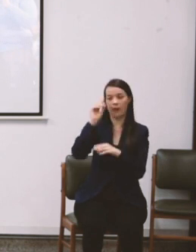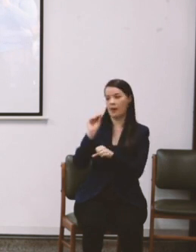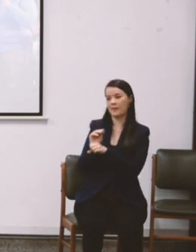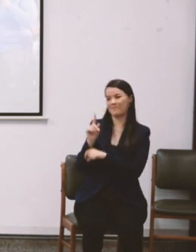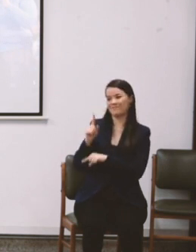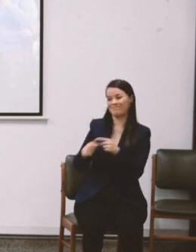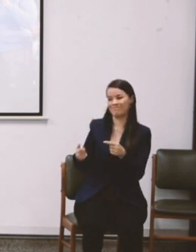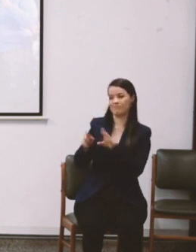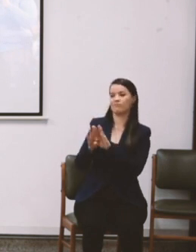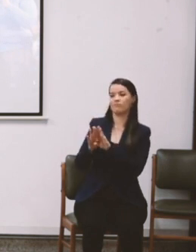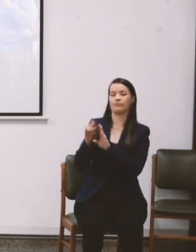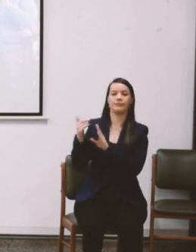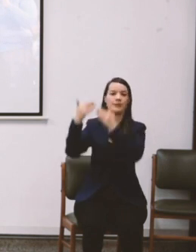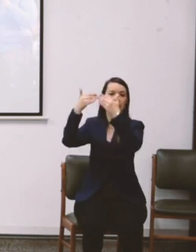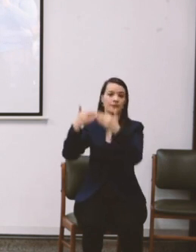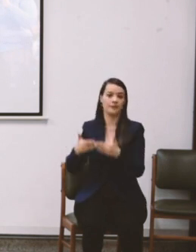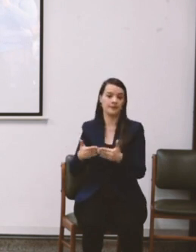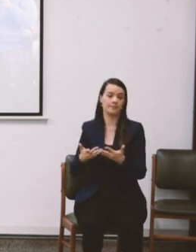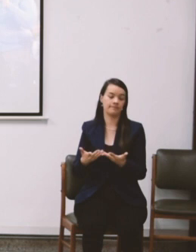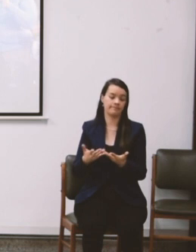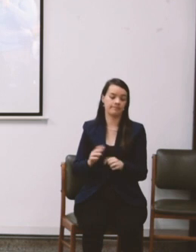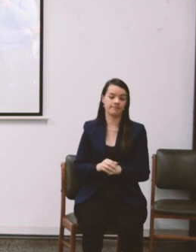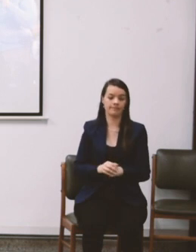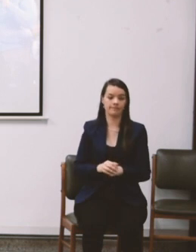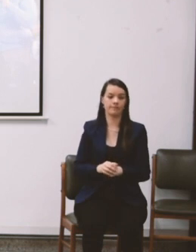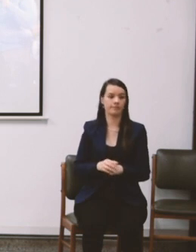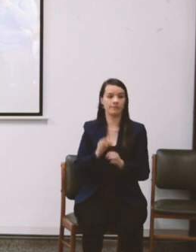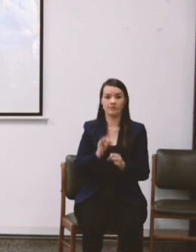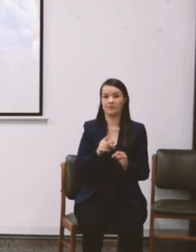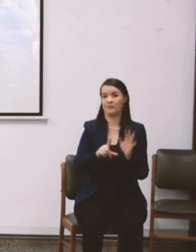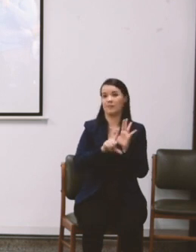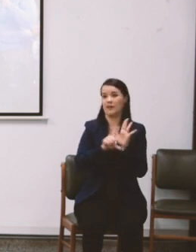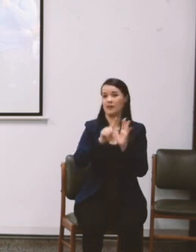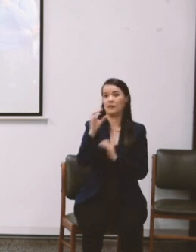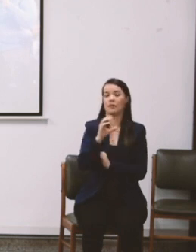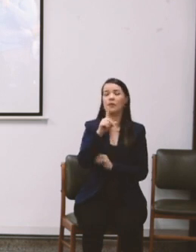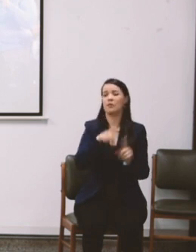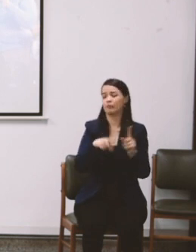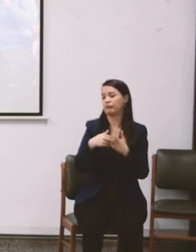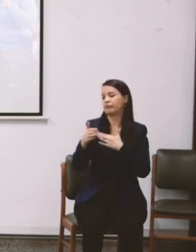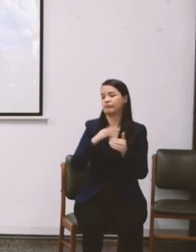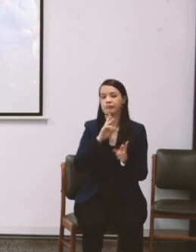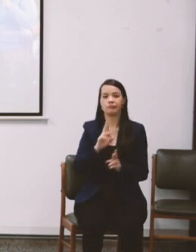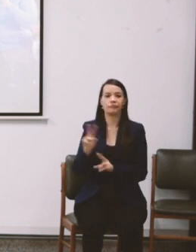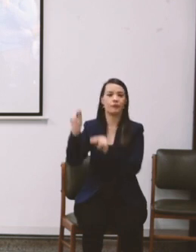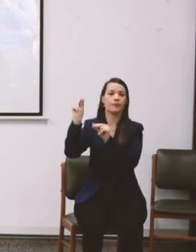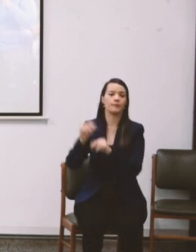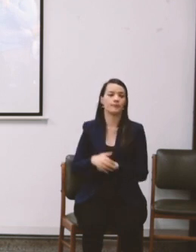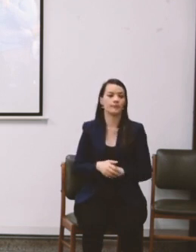entra porque usted tiene discapacidad, ¿cierto? Cuando eso es ilegal totalmente, porque en realidad pues primero